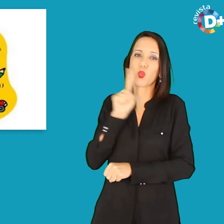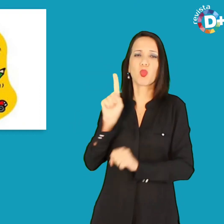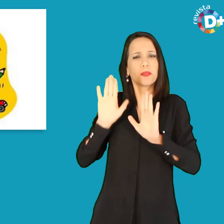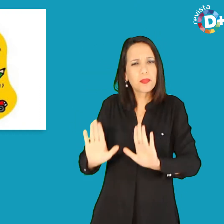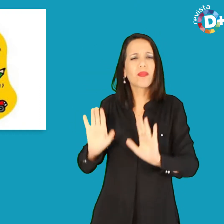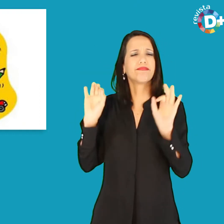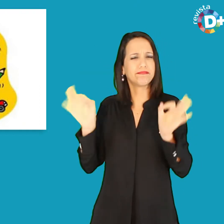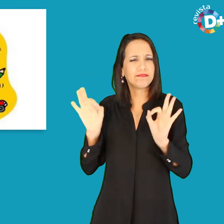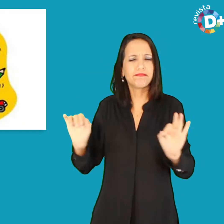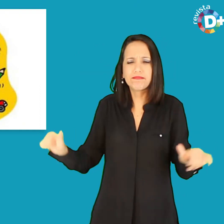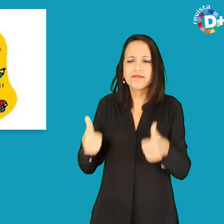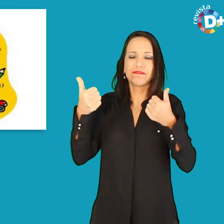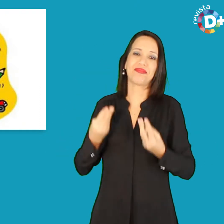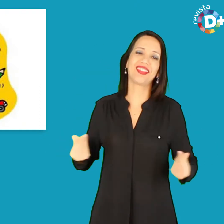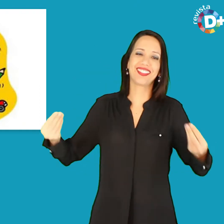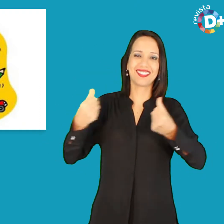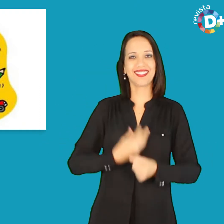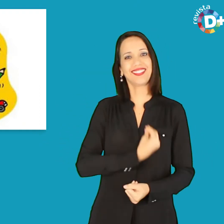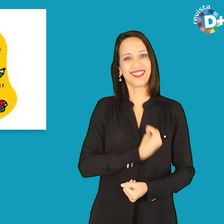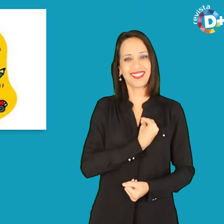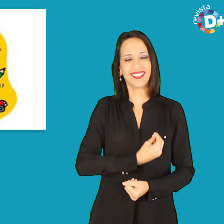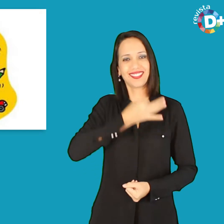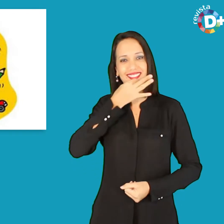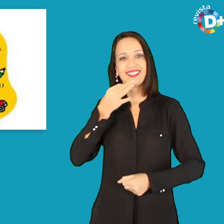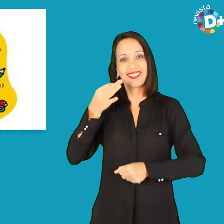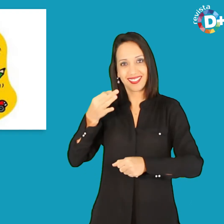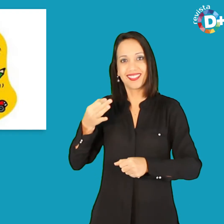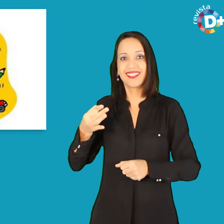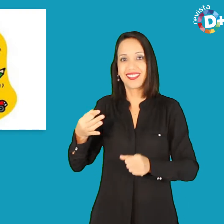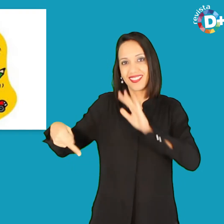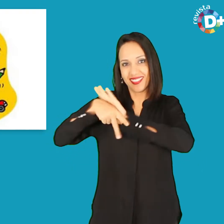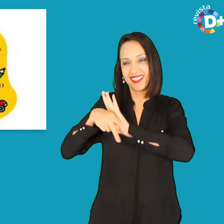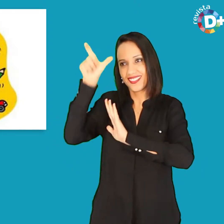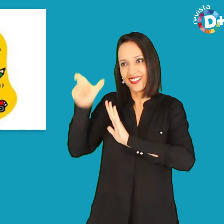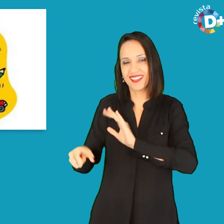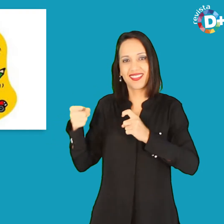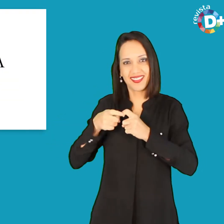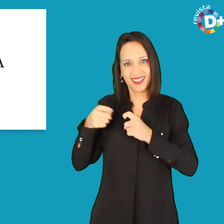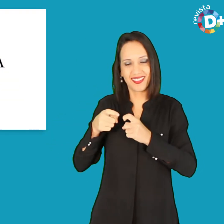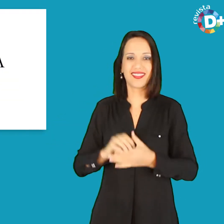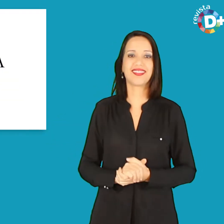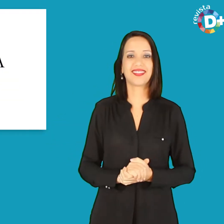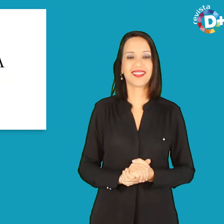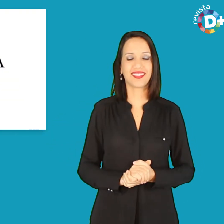uma melhor qualidade de vida. Finaliza o psiquiatra. Livro Conta